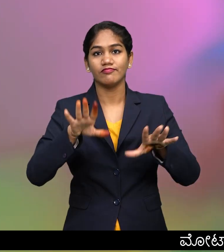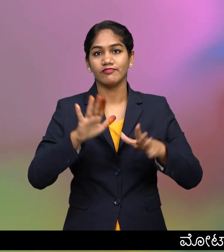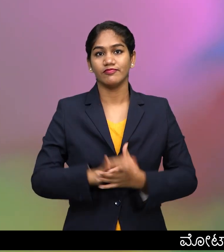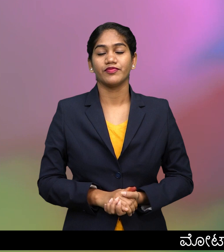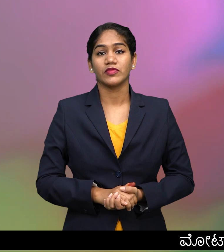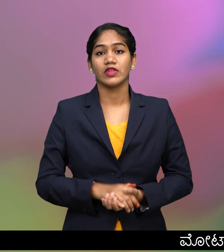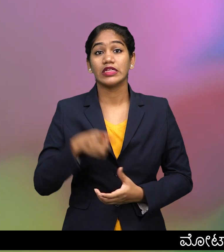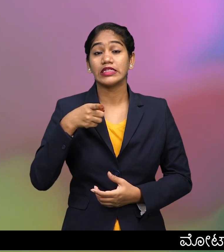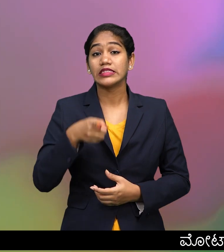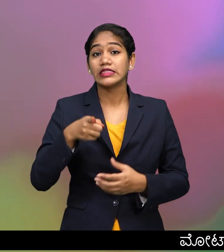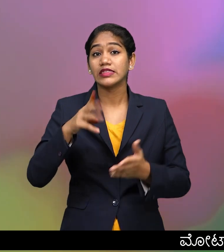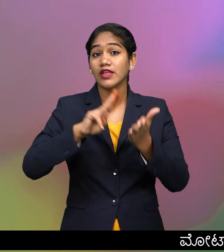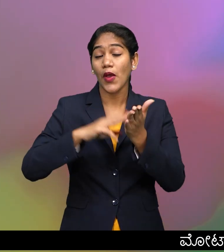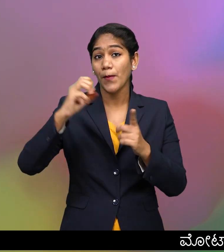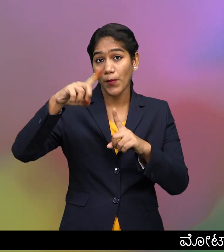ಮೋಟಾರು ನರಕೋಶವು